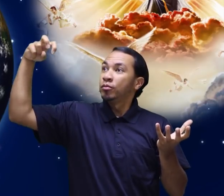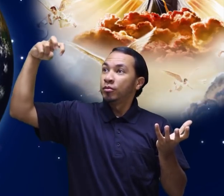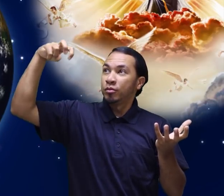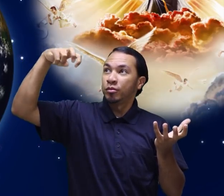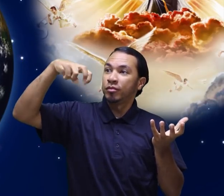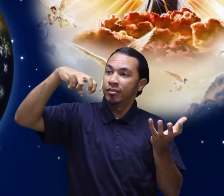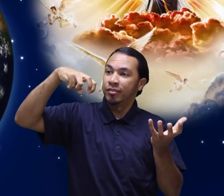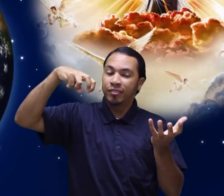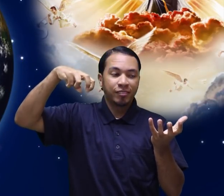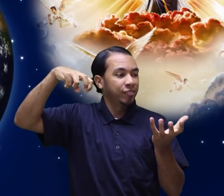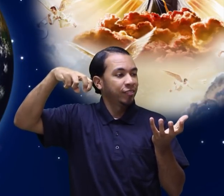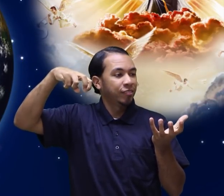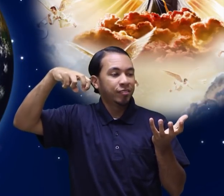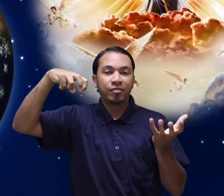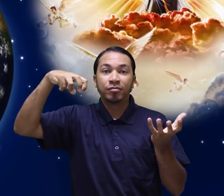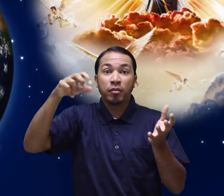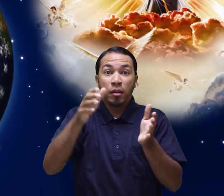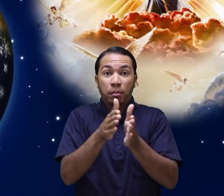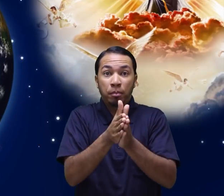Daniel